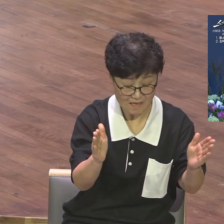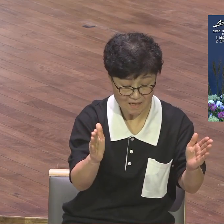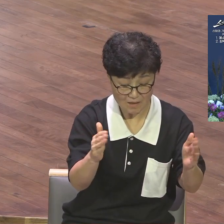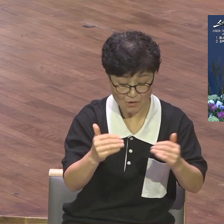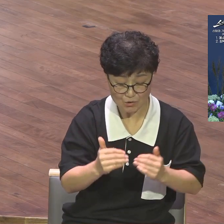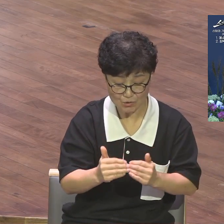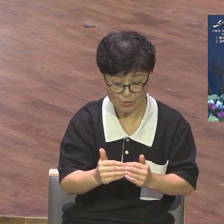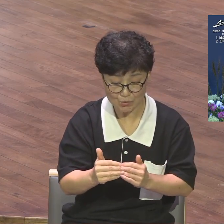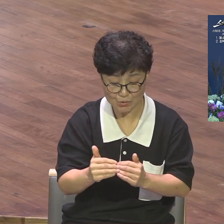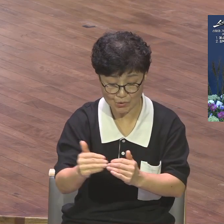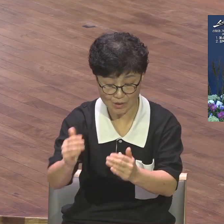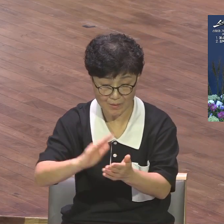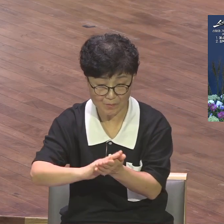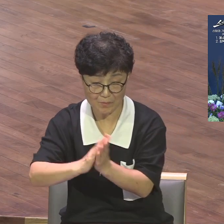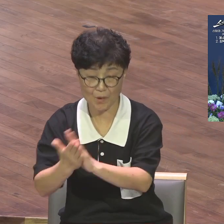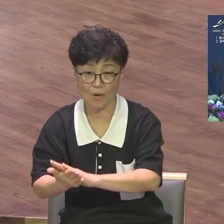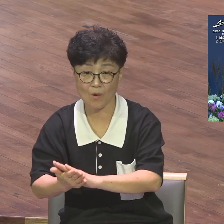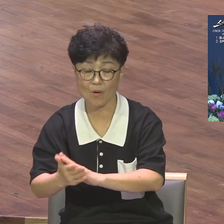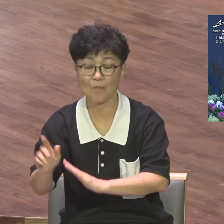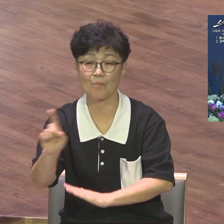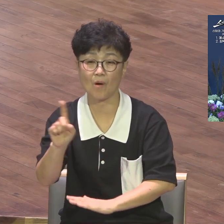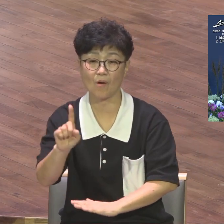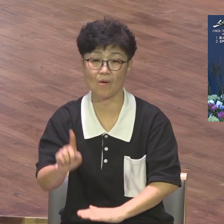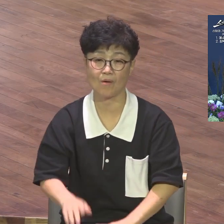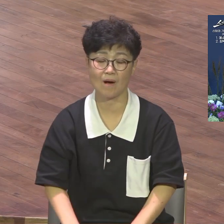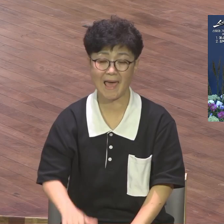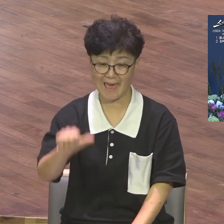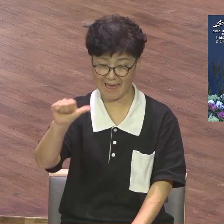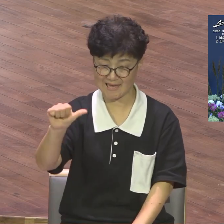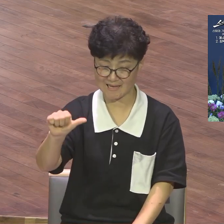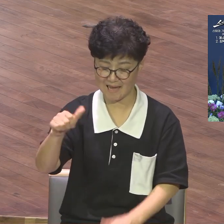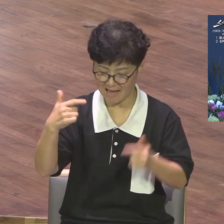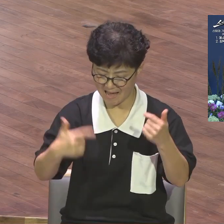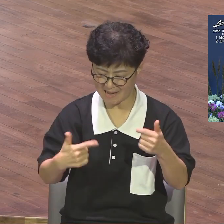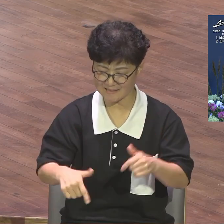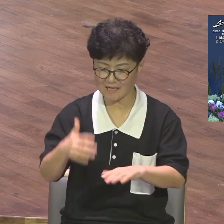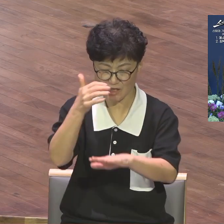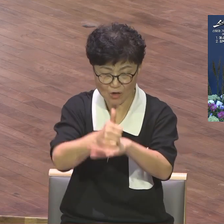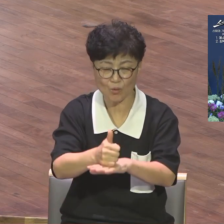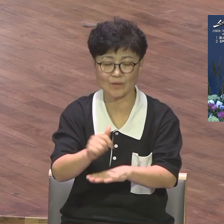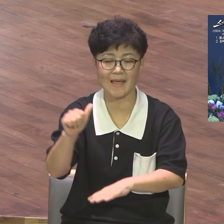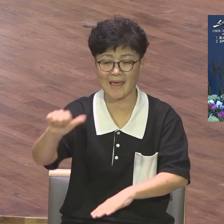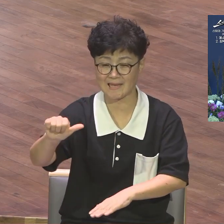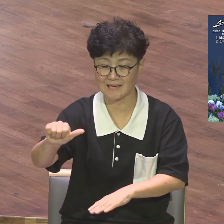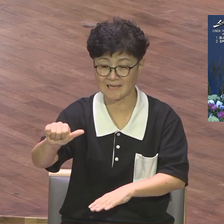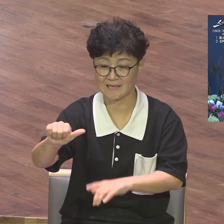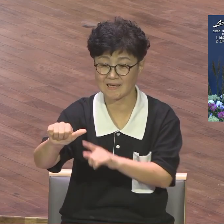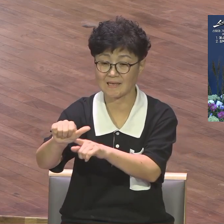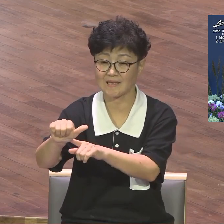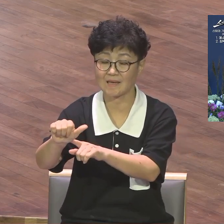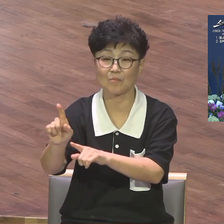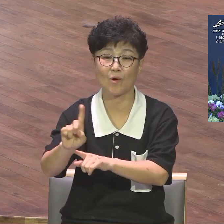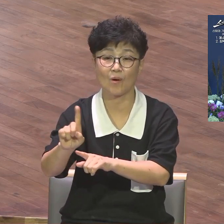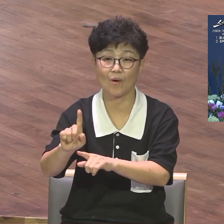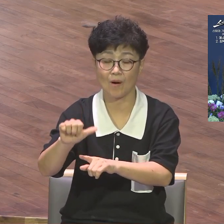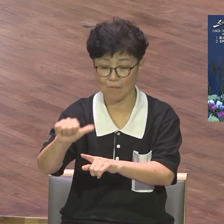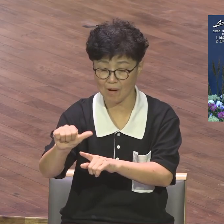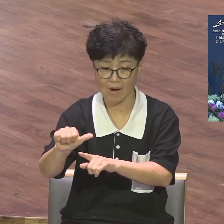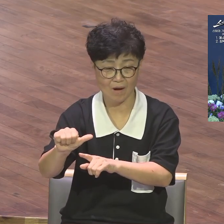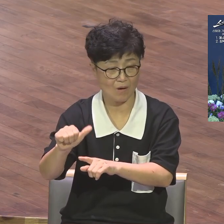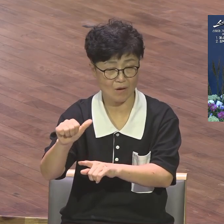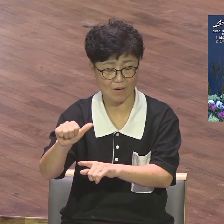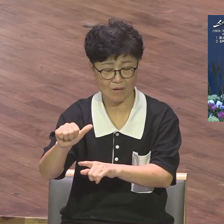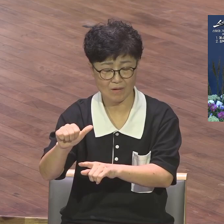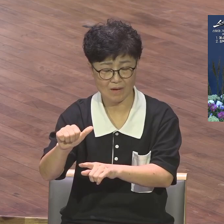어떻게 이루어지든 간에 상관없다. 결론은 항상 A가 된다는 거예요. 그 A는 무엇이든 다 들어올 수 있어요. 무엇이든 다